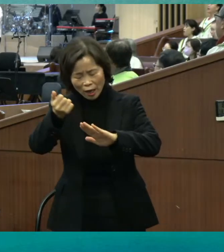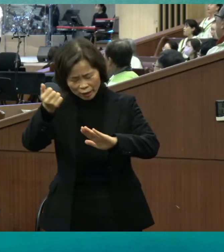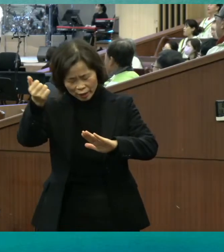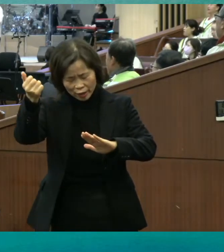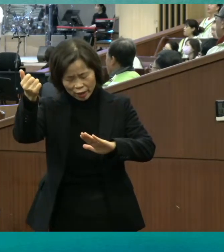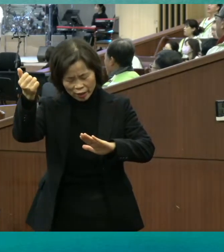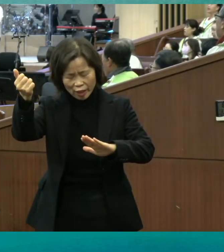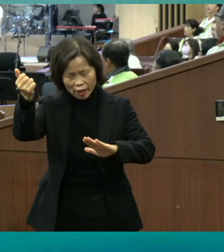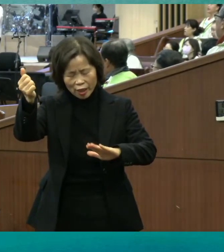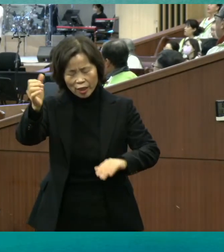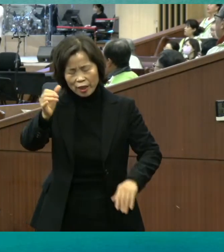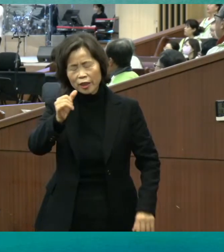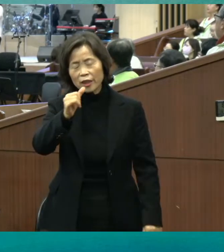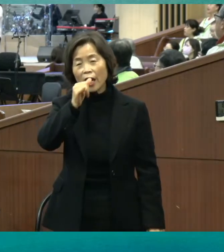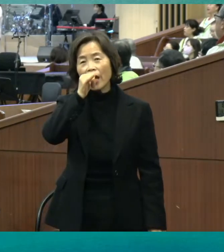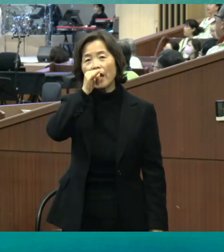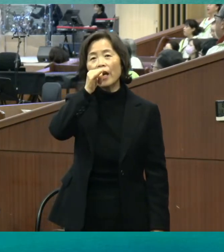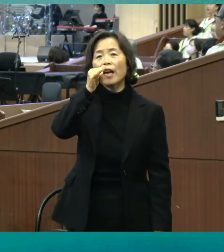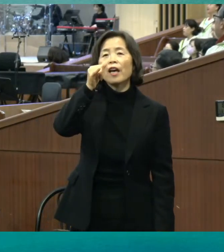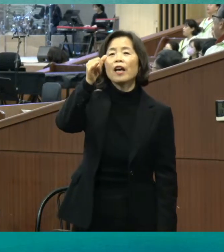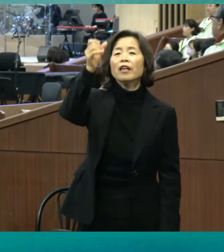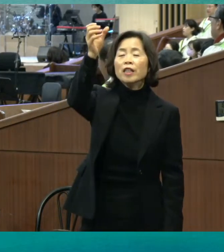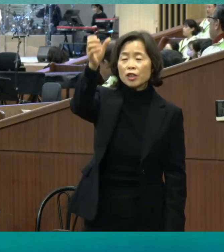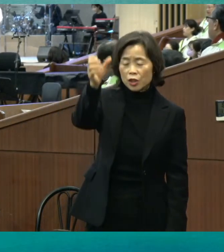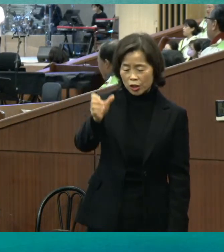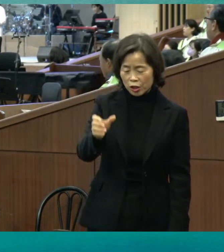소망이 있네